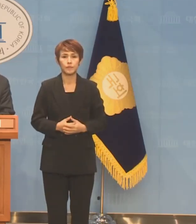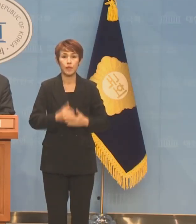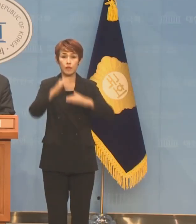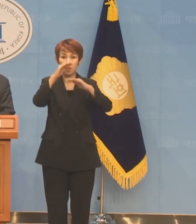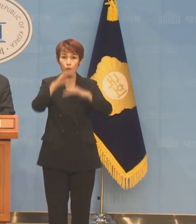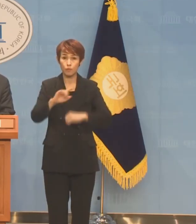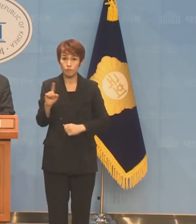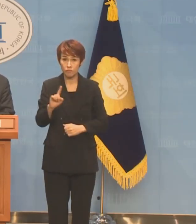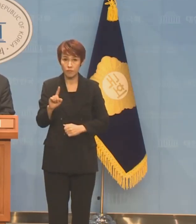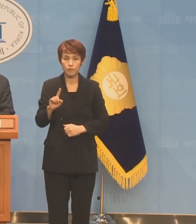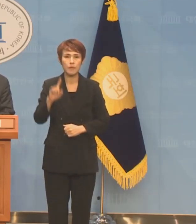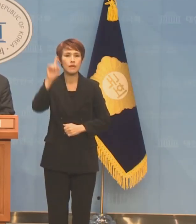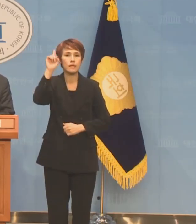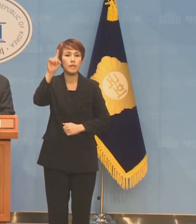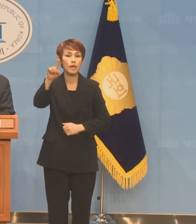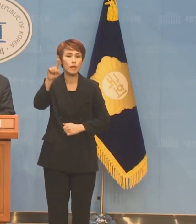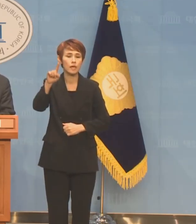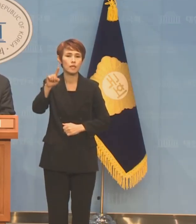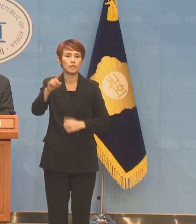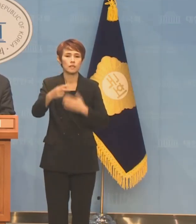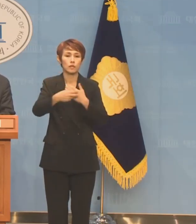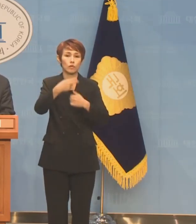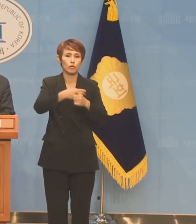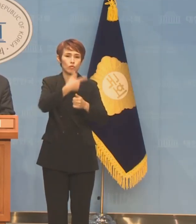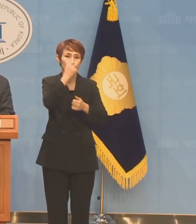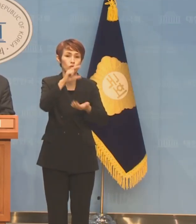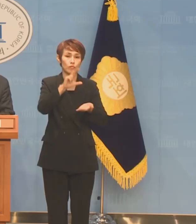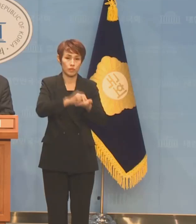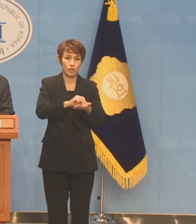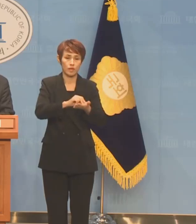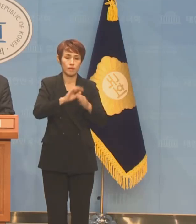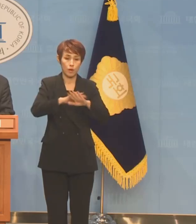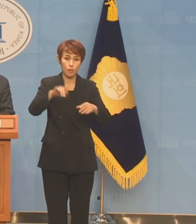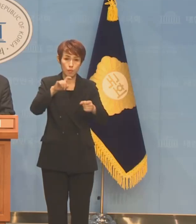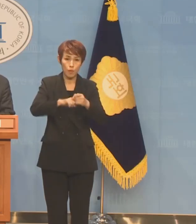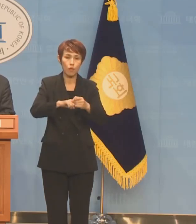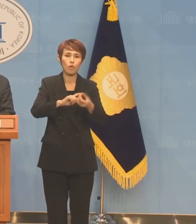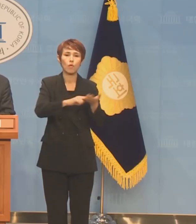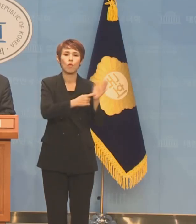내용은 내일 예정됐던 의료대란 해소를 위한 공개 토론회가